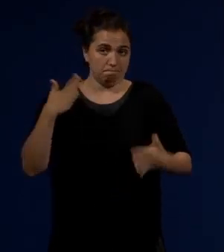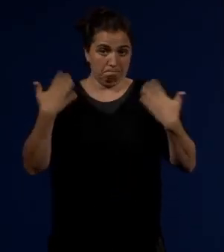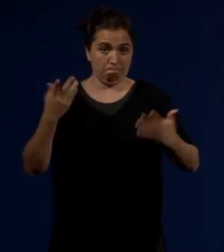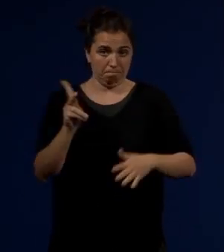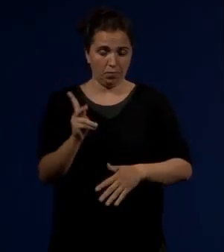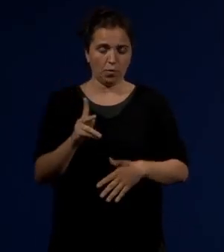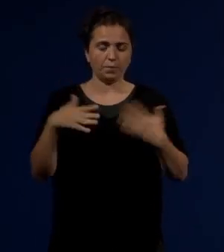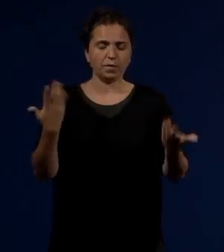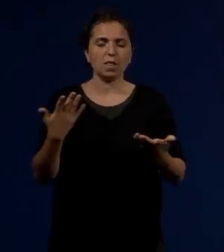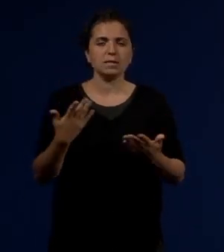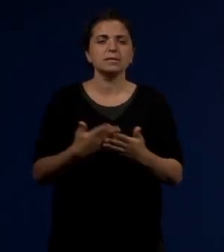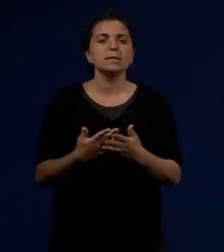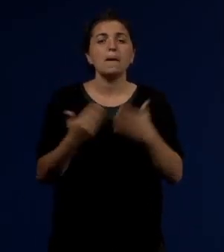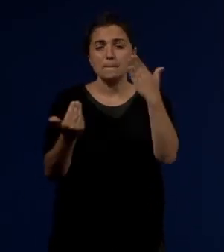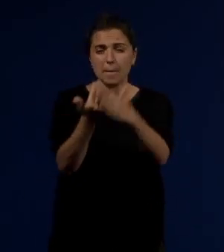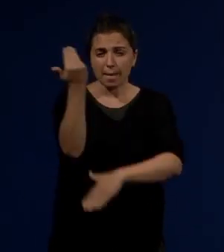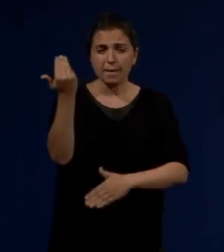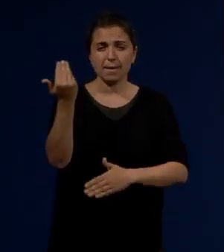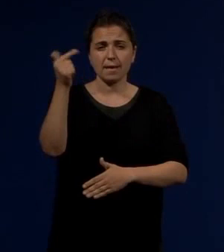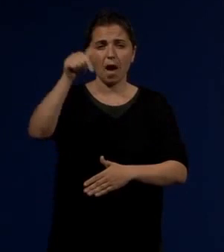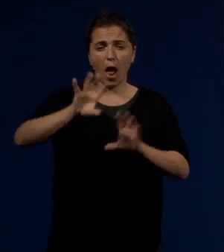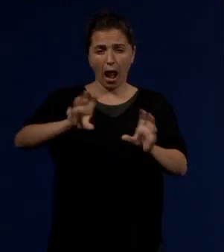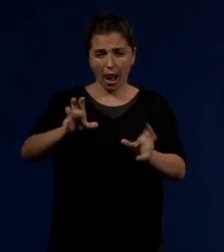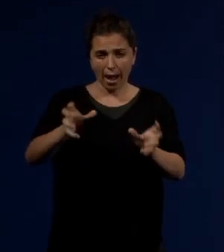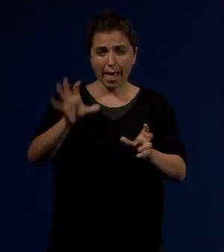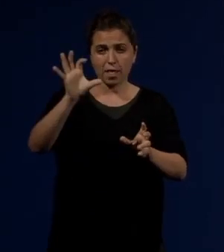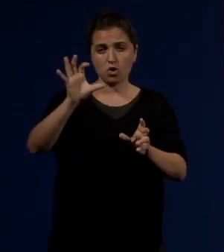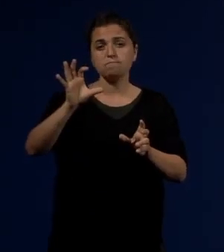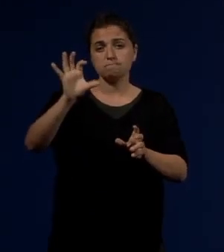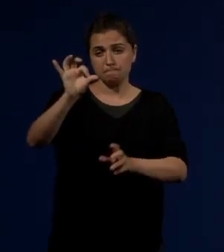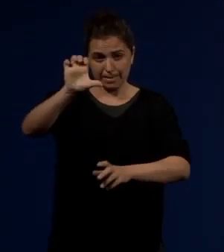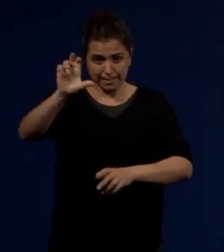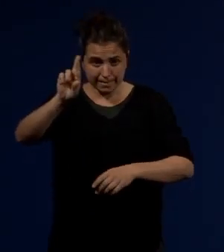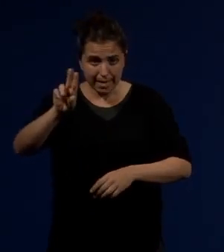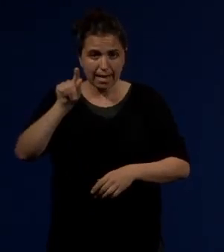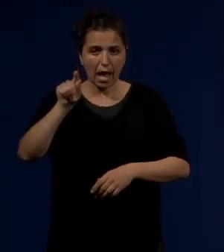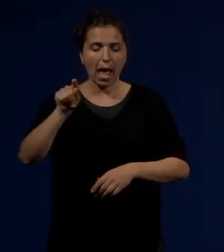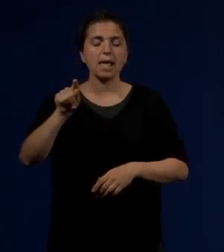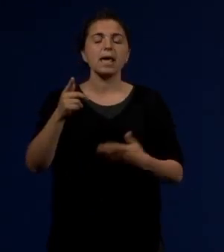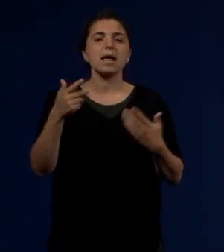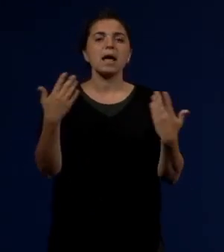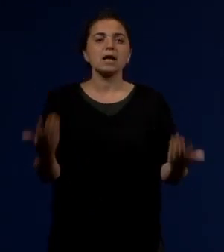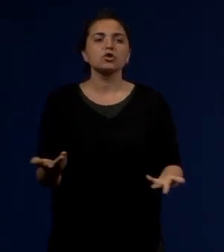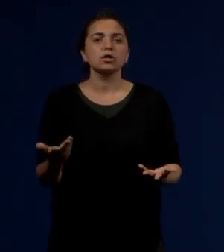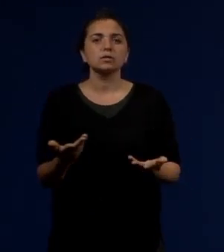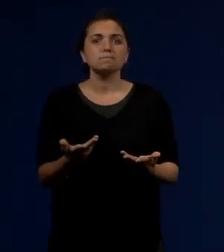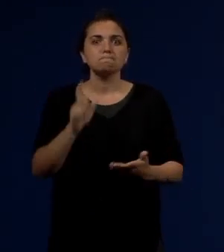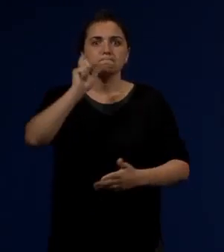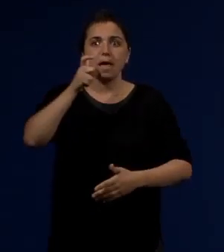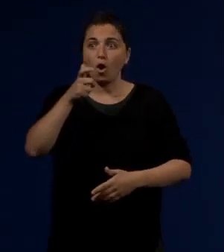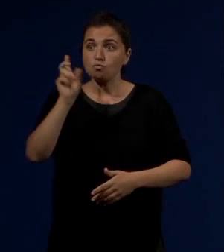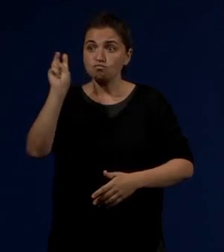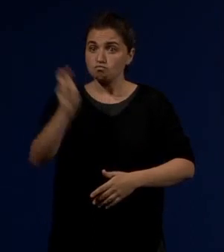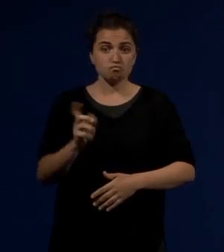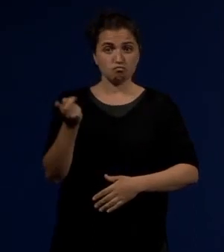un debate na cadena SER a que tampouco o candidato popular Atila Núñez Feijóo non veu. Non